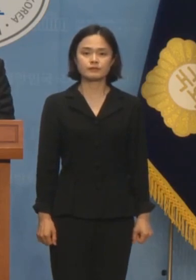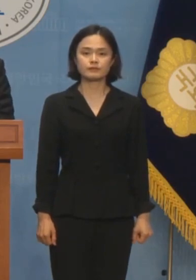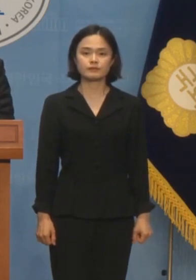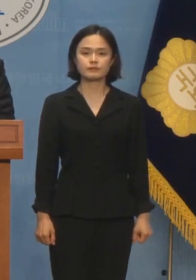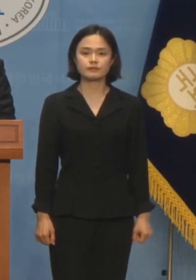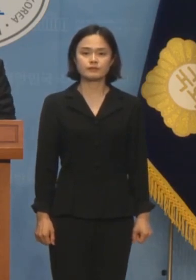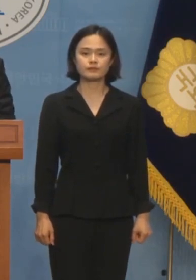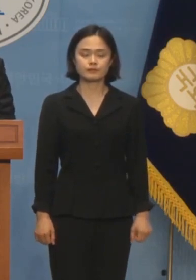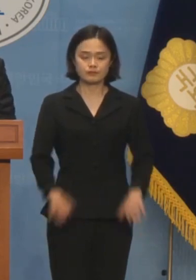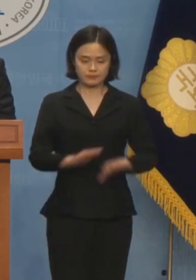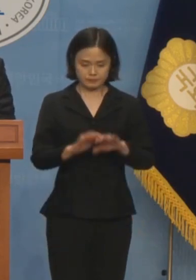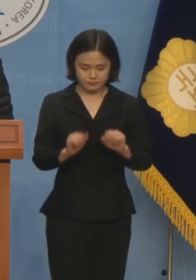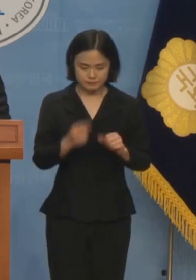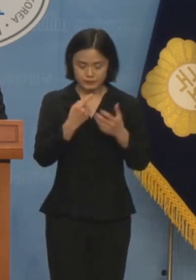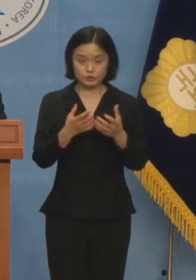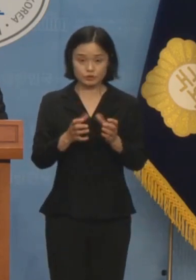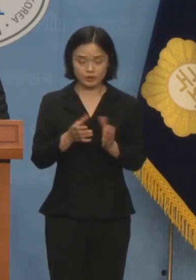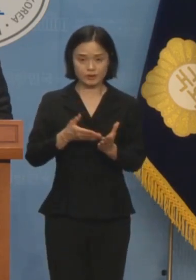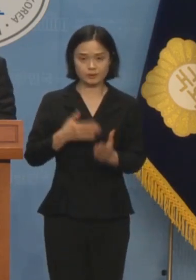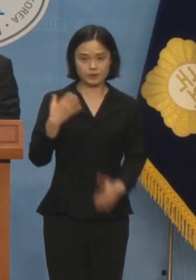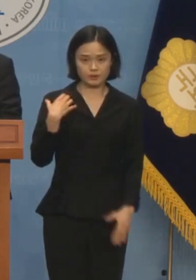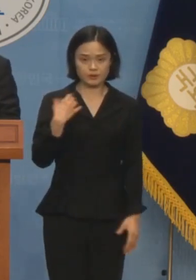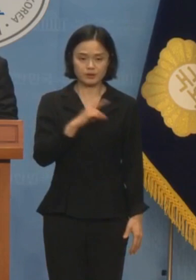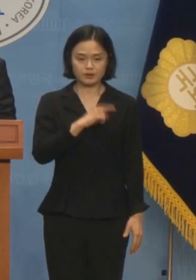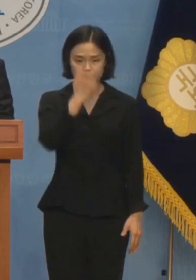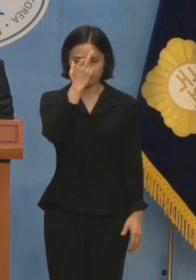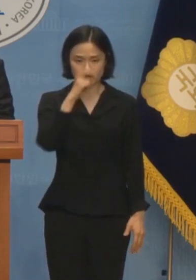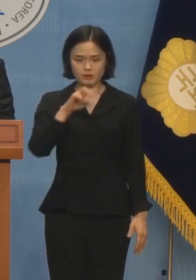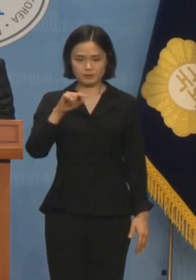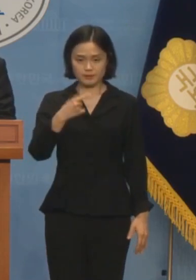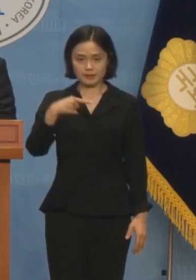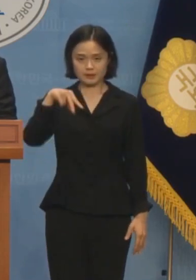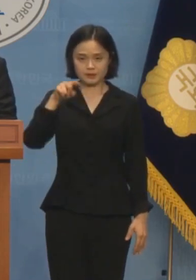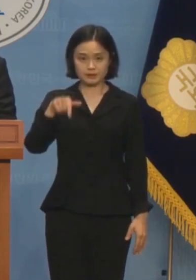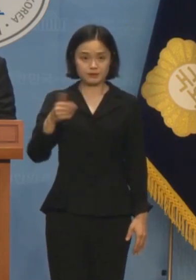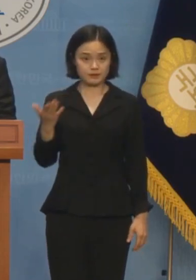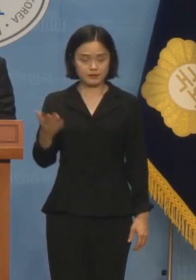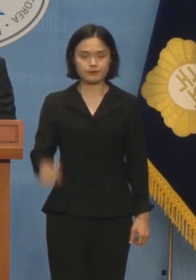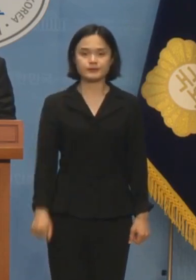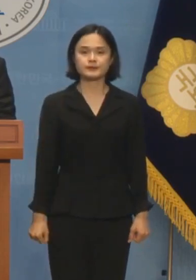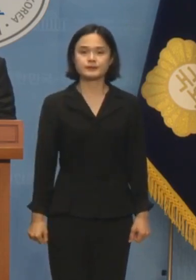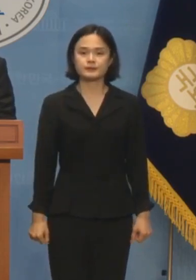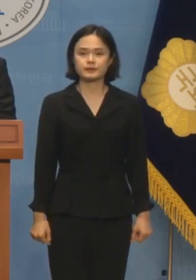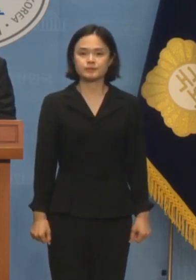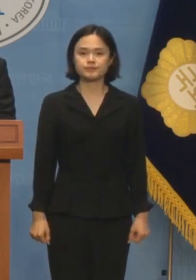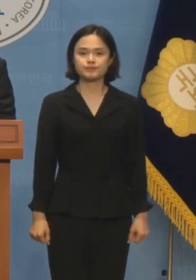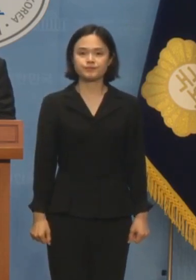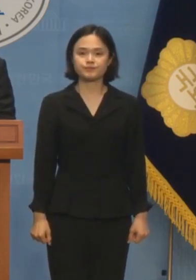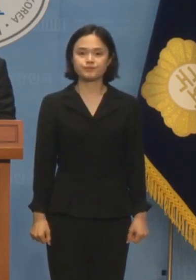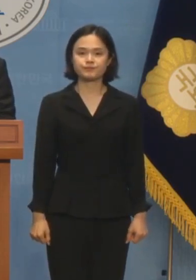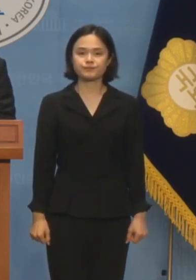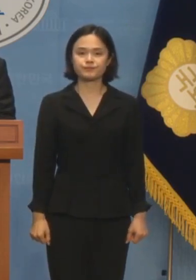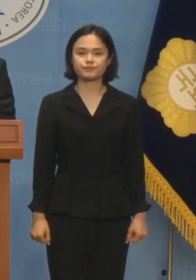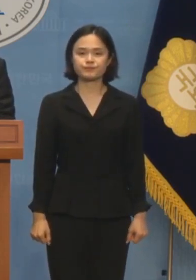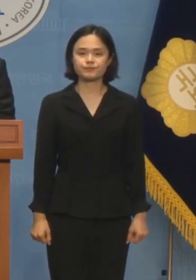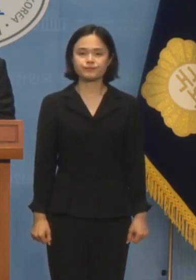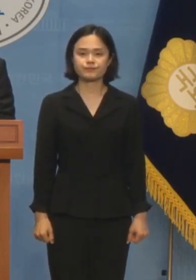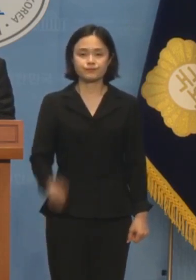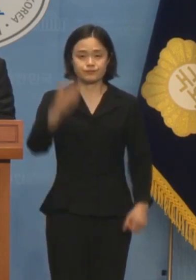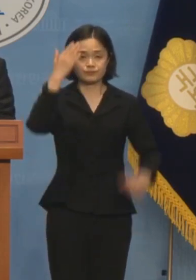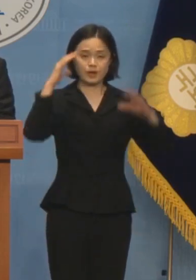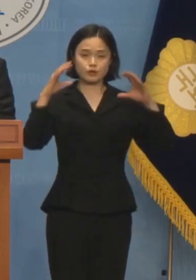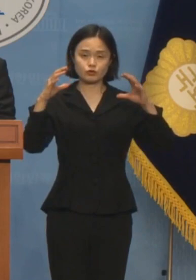네 더불어민주당 최민석 대변인입니다 브리핑 시작하겠습니다 우리 앞에 놓인 가장 큰